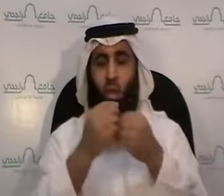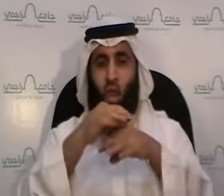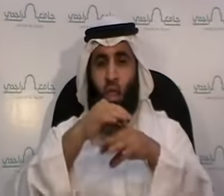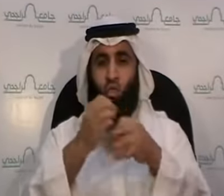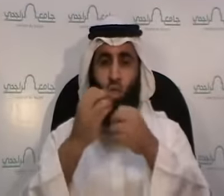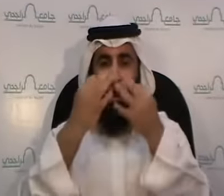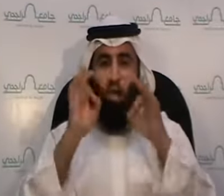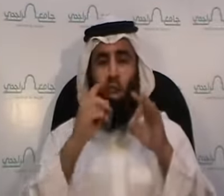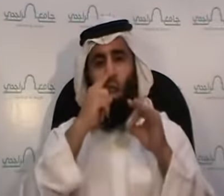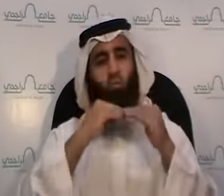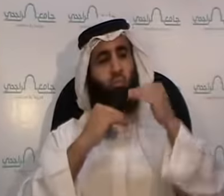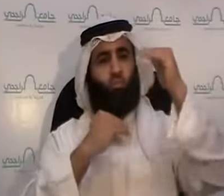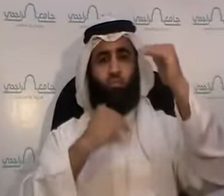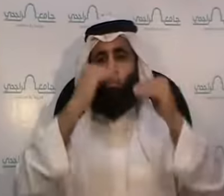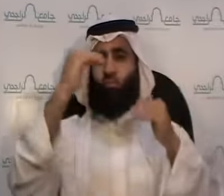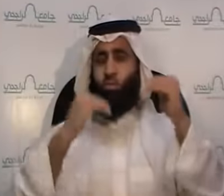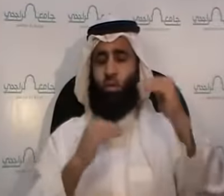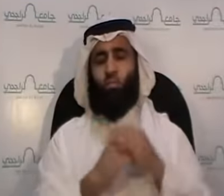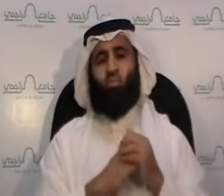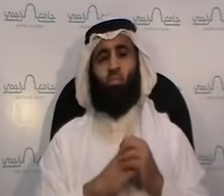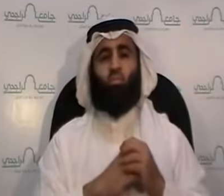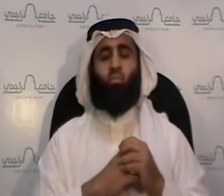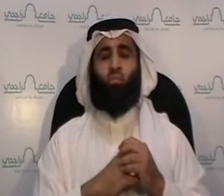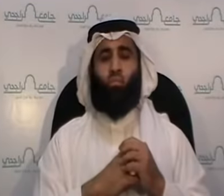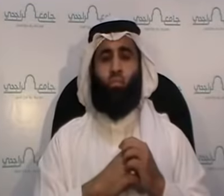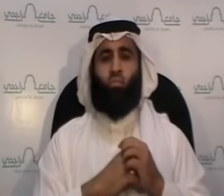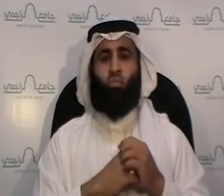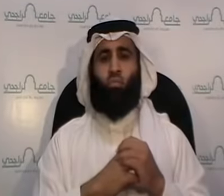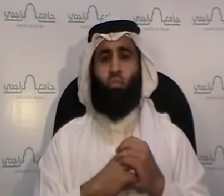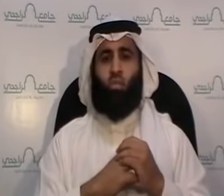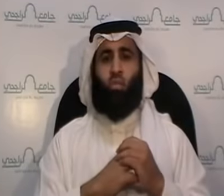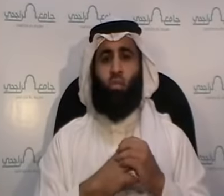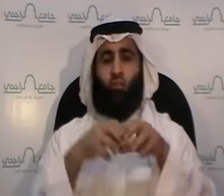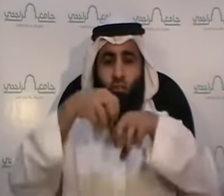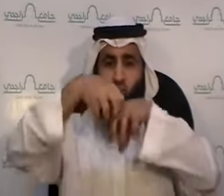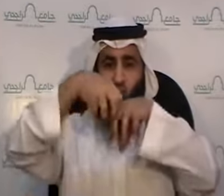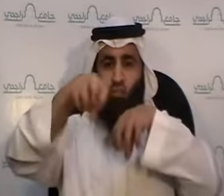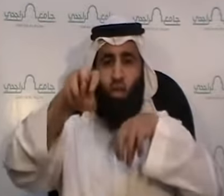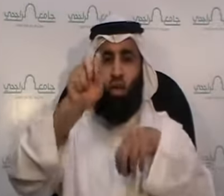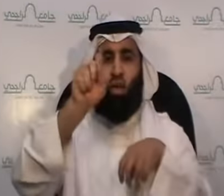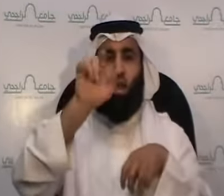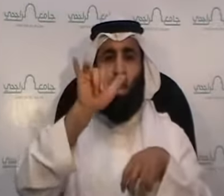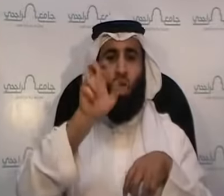وحظوظ متباينة، فريق في الجنة وفريق في